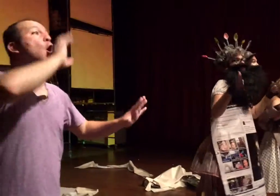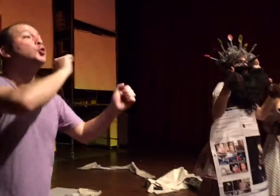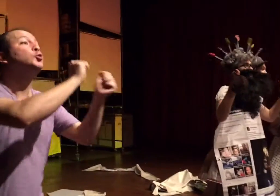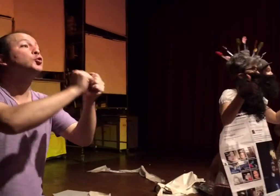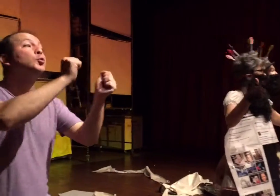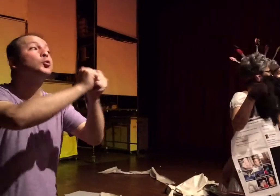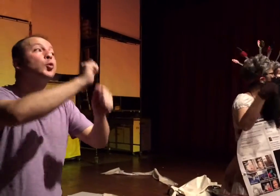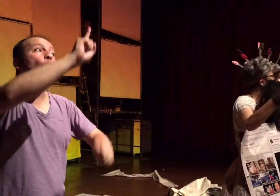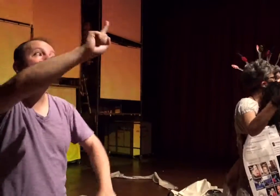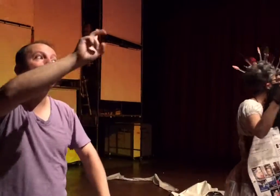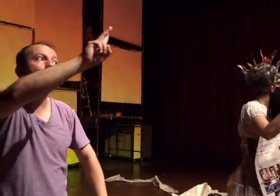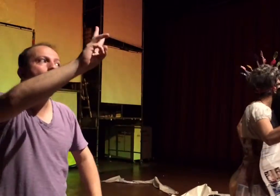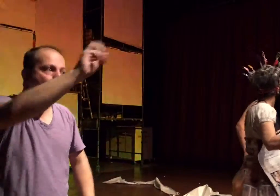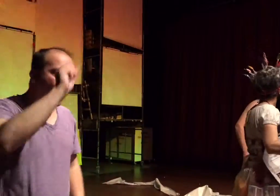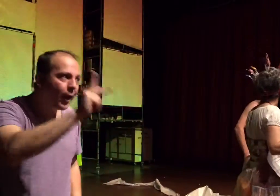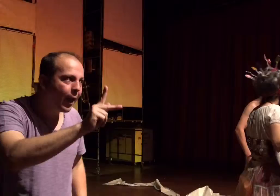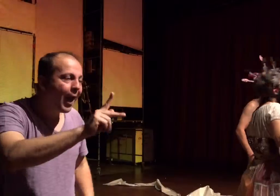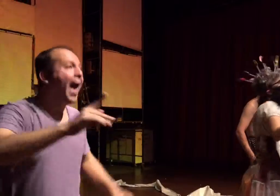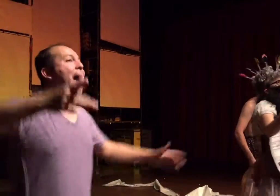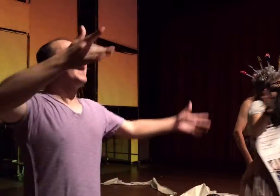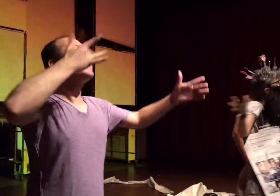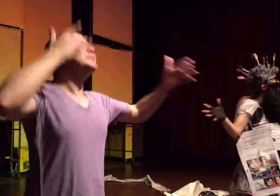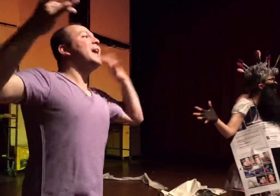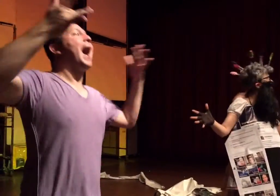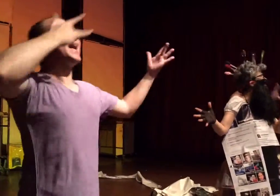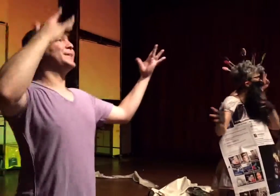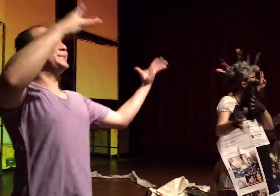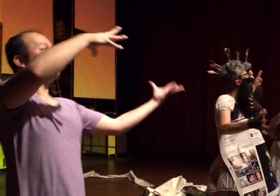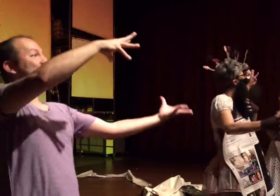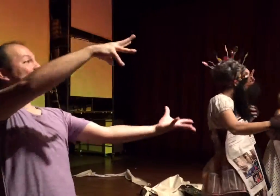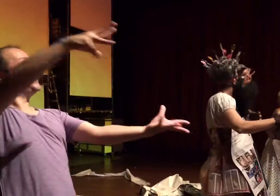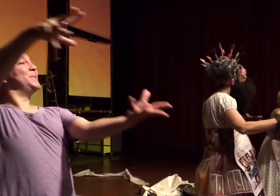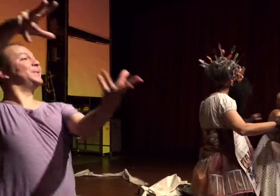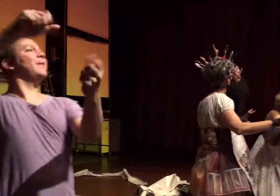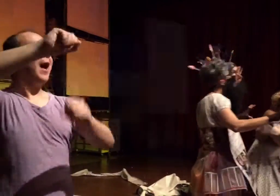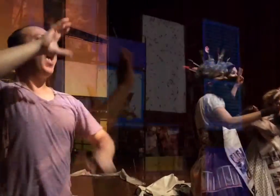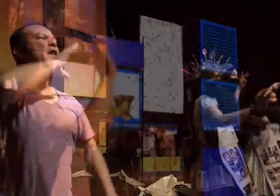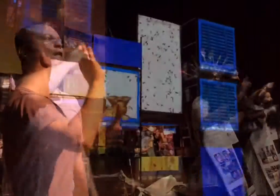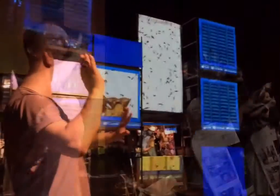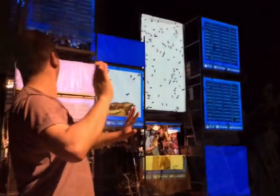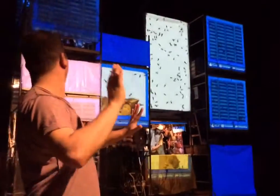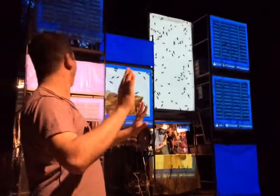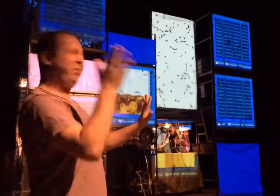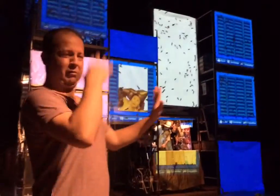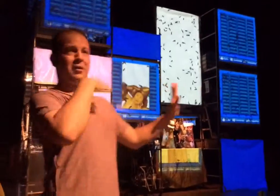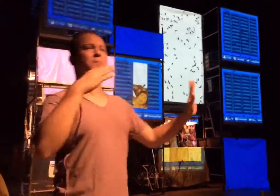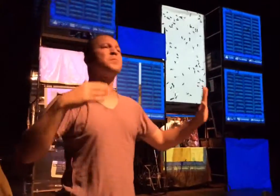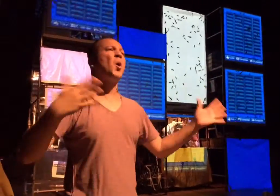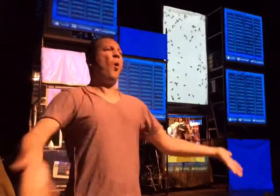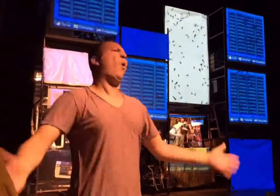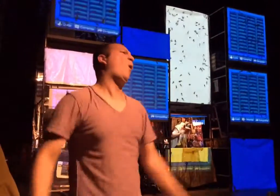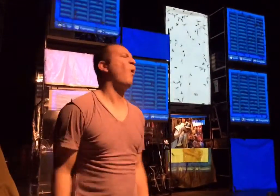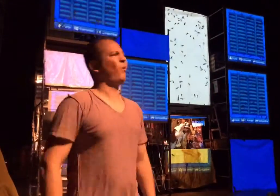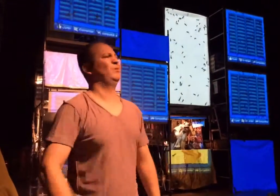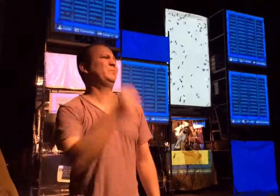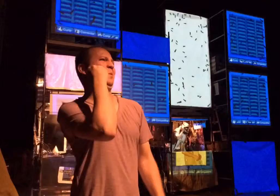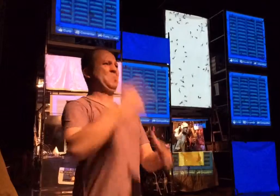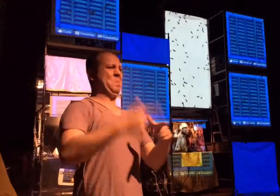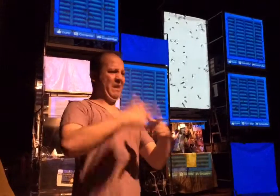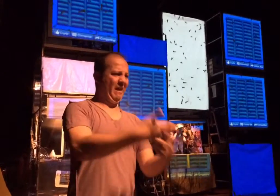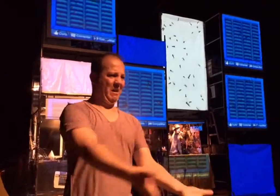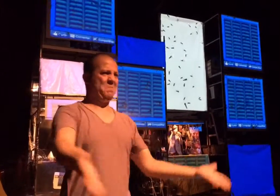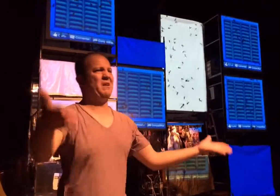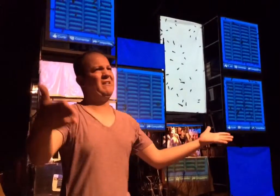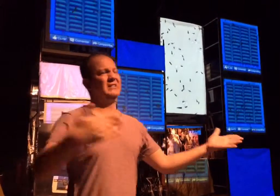Música Só é a mina campeã do Teatro Mundial, né? Música Música Ó, ó, eu estou tendo um problema